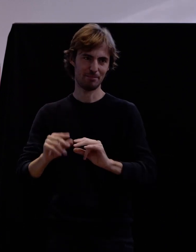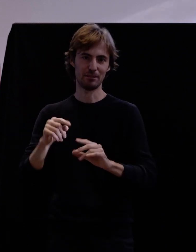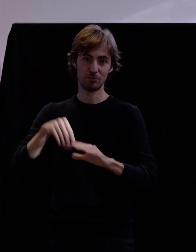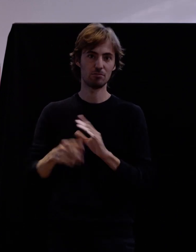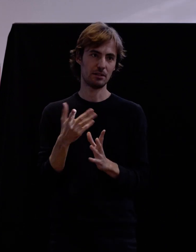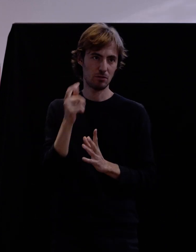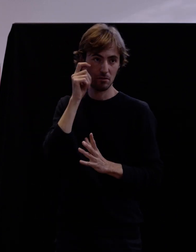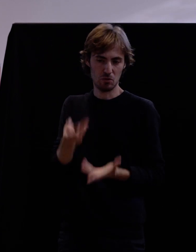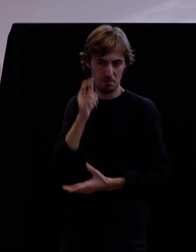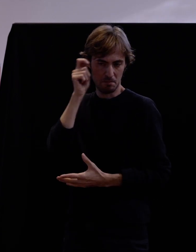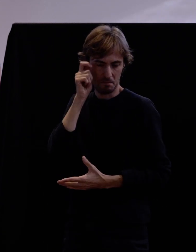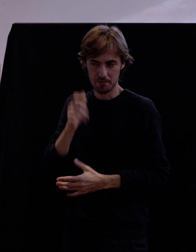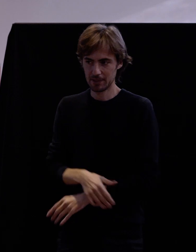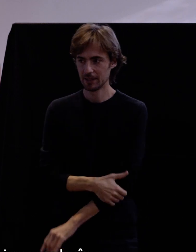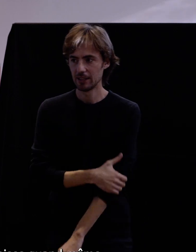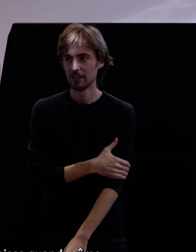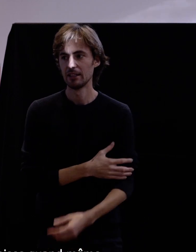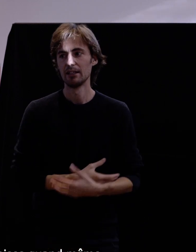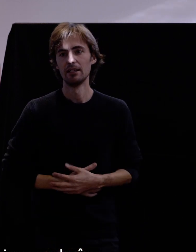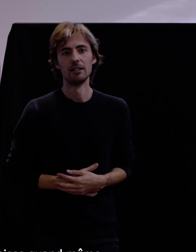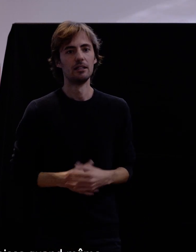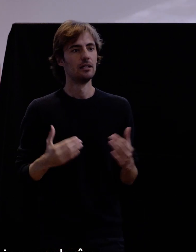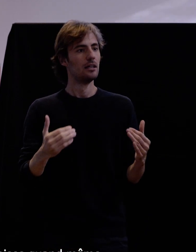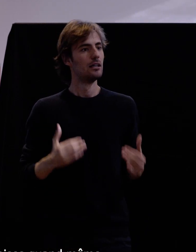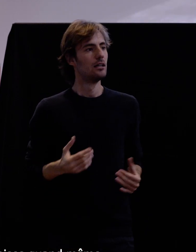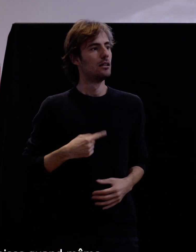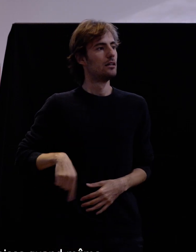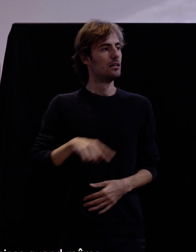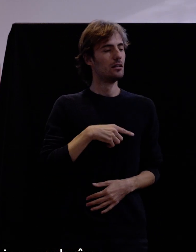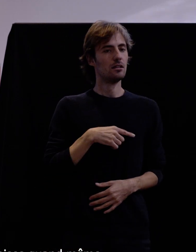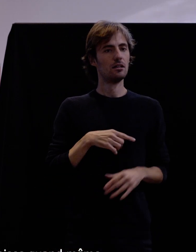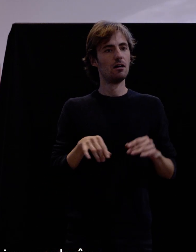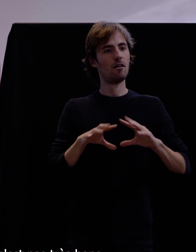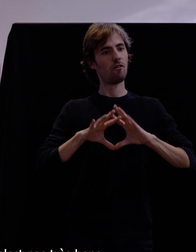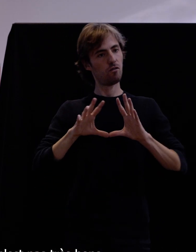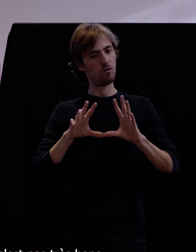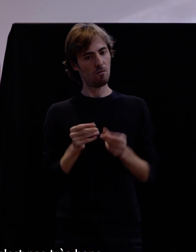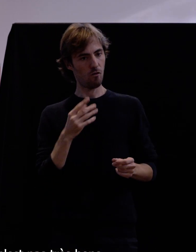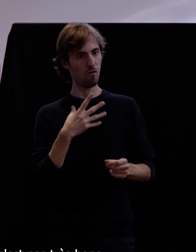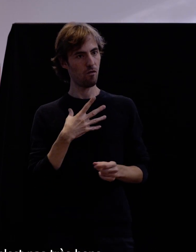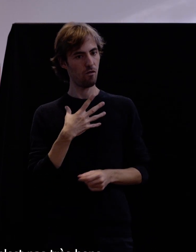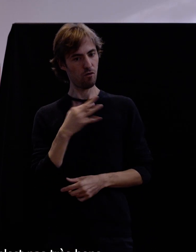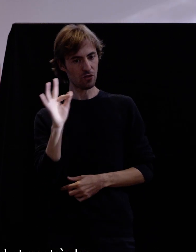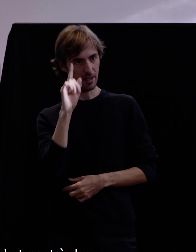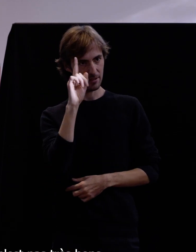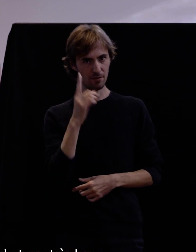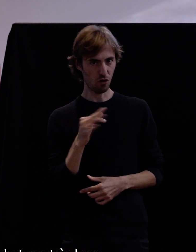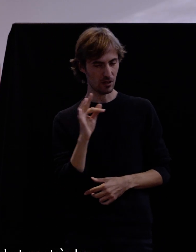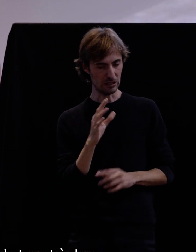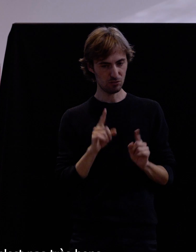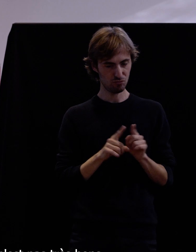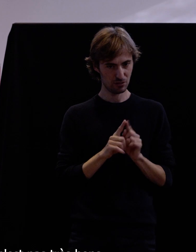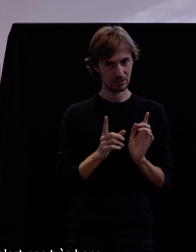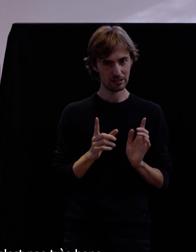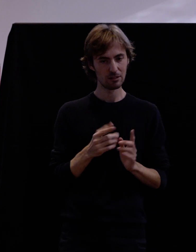Ensuite, on a décrit, et c'est vrai, pas mal d'équipes françaises quand même, il faut le dire, parce que souvent on n'est pas très bon en recherche